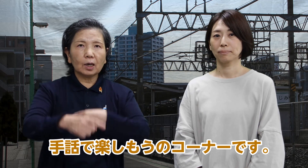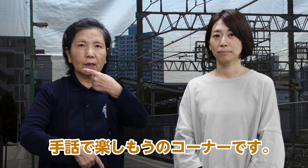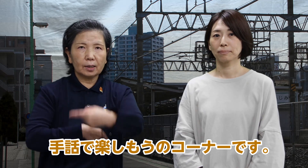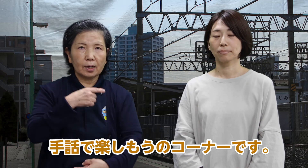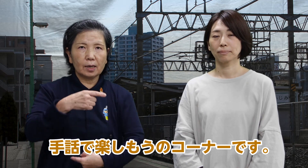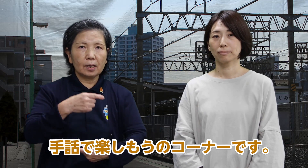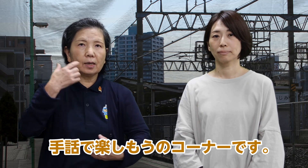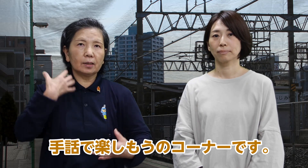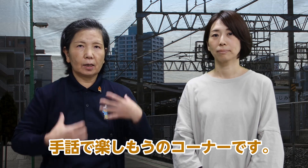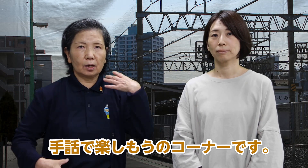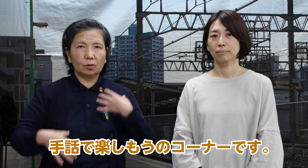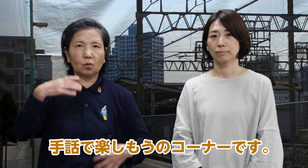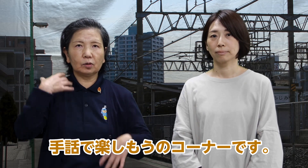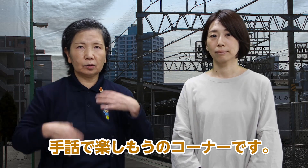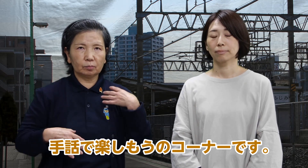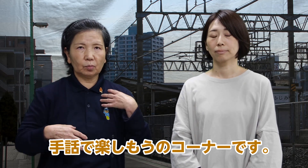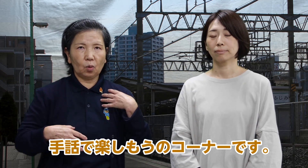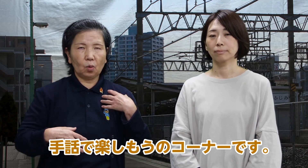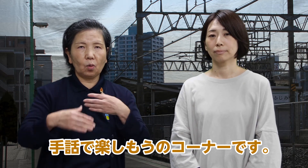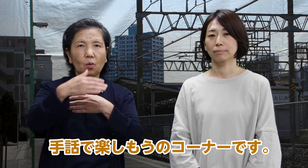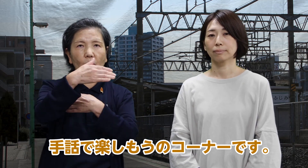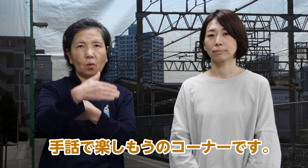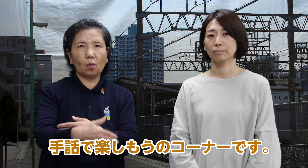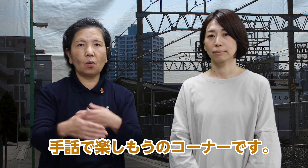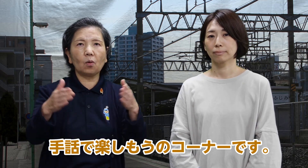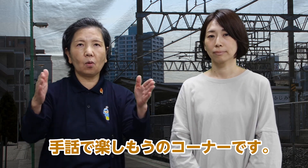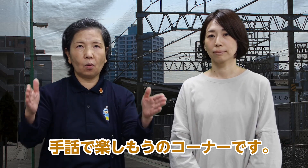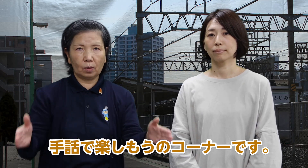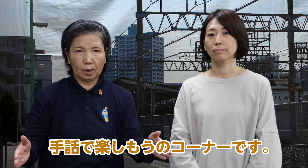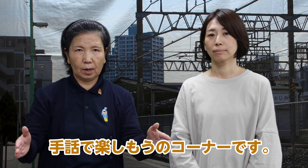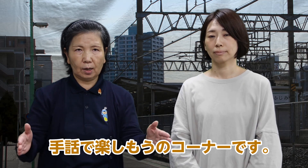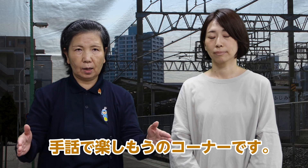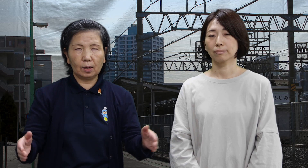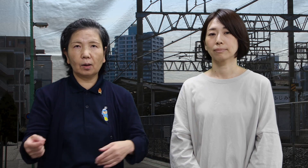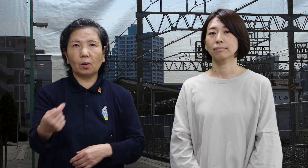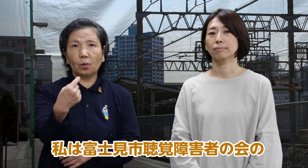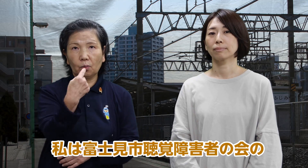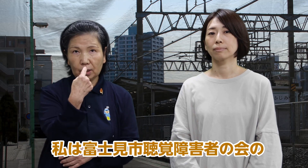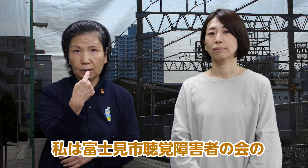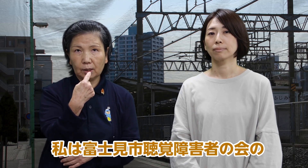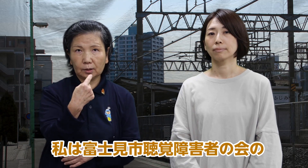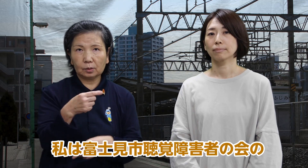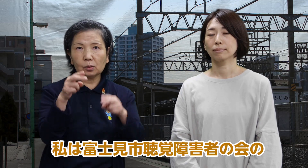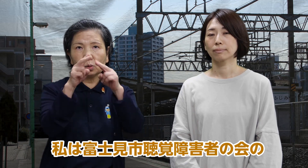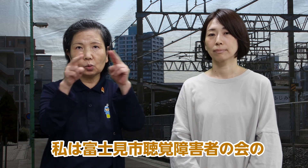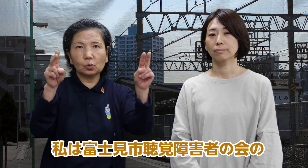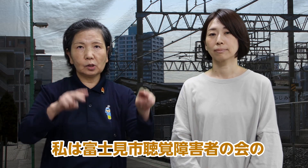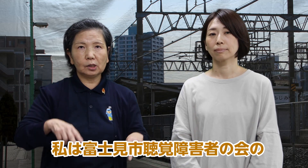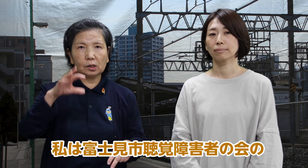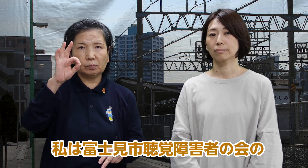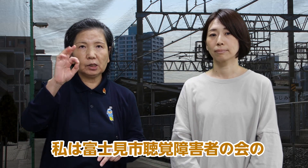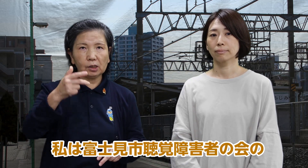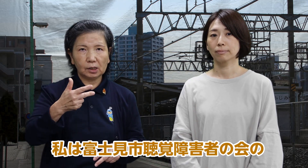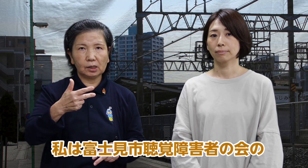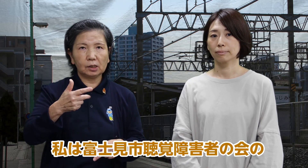手話で楽しもうのコーナーです。私は富士見